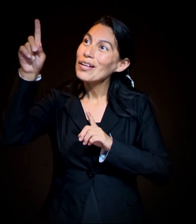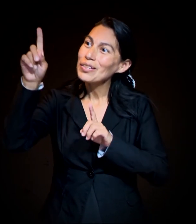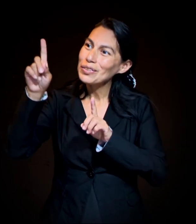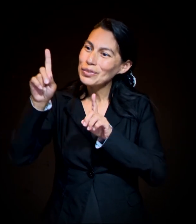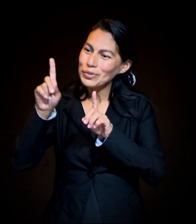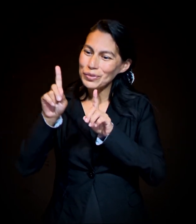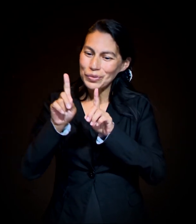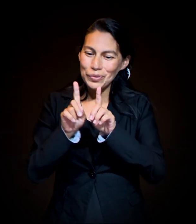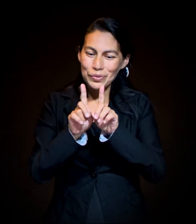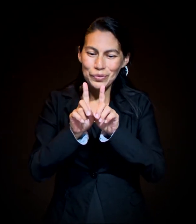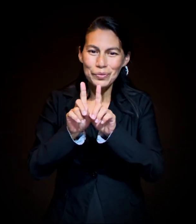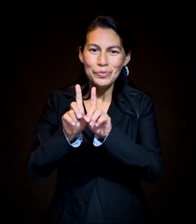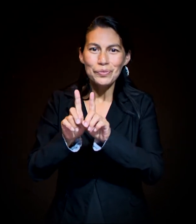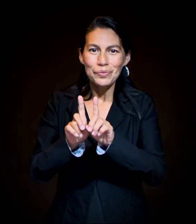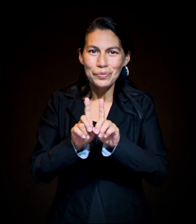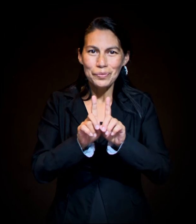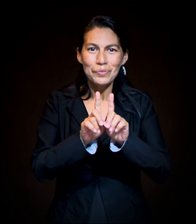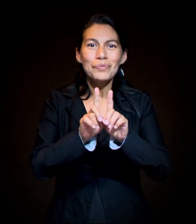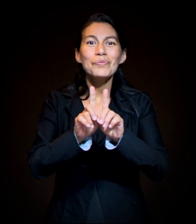qué está